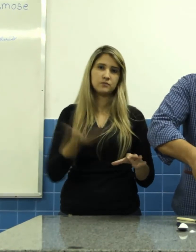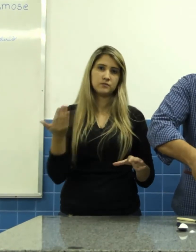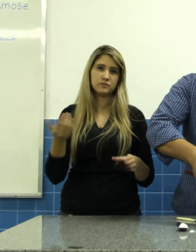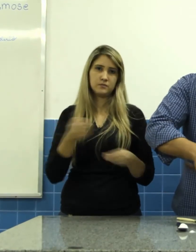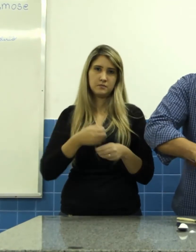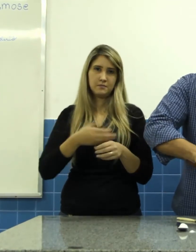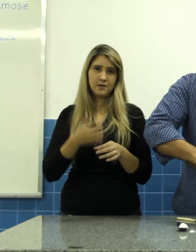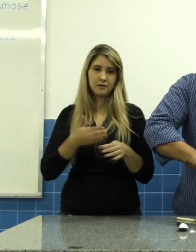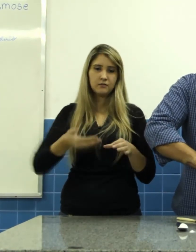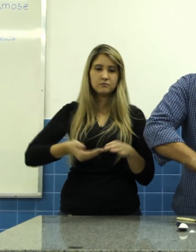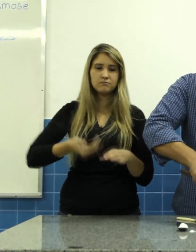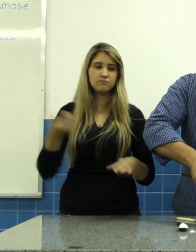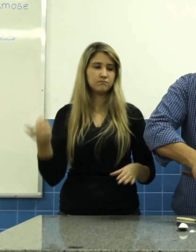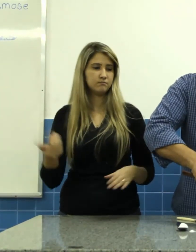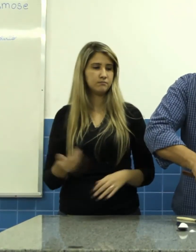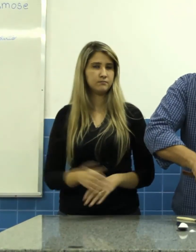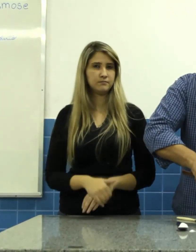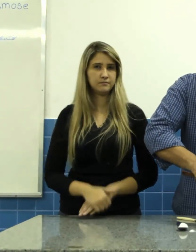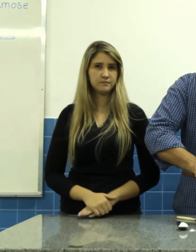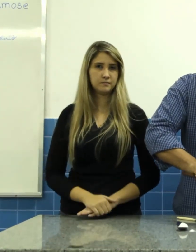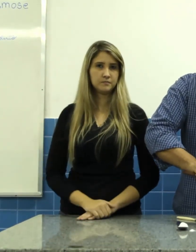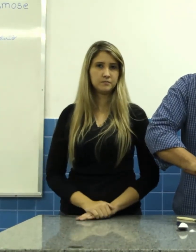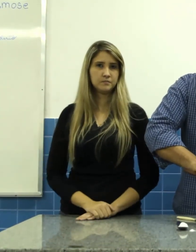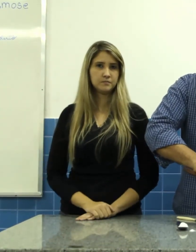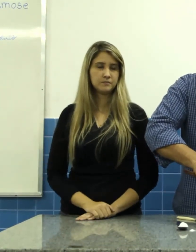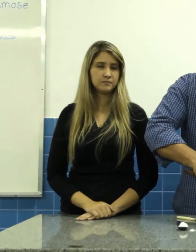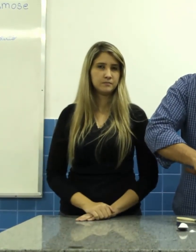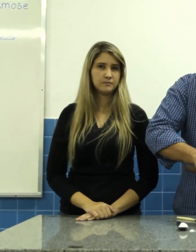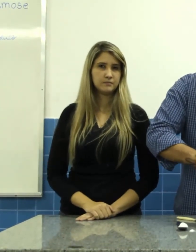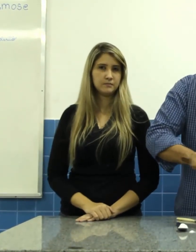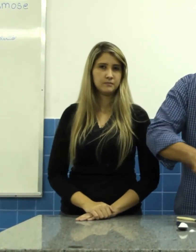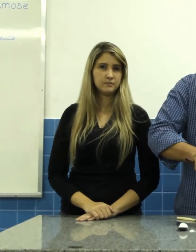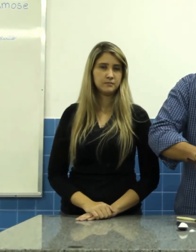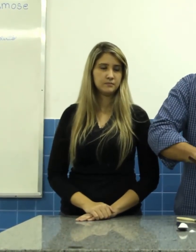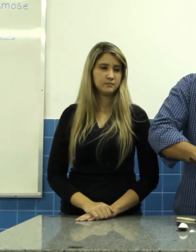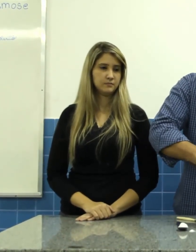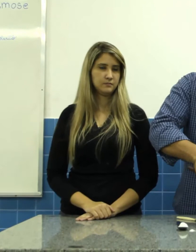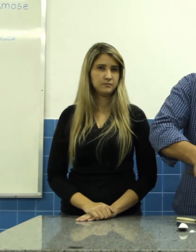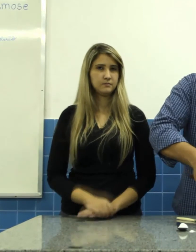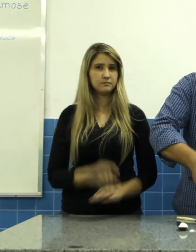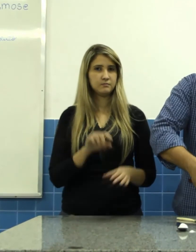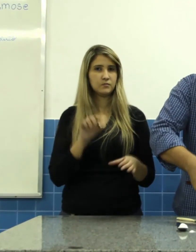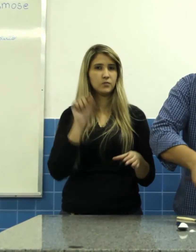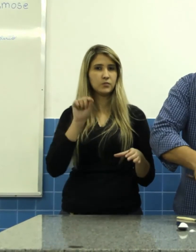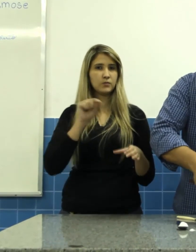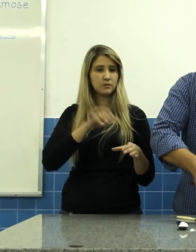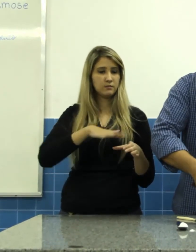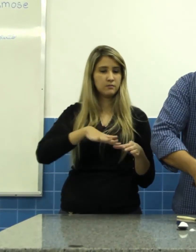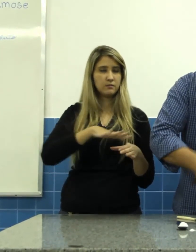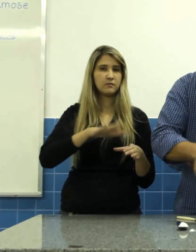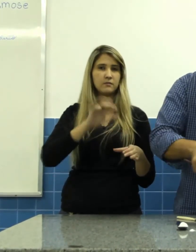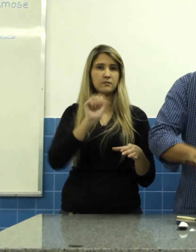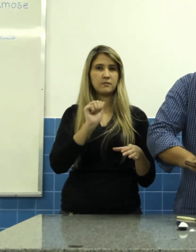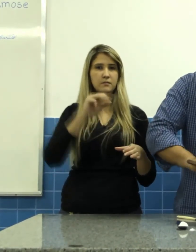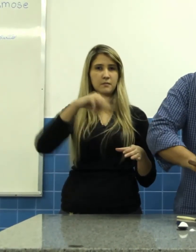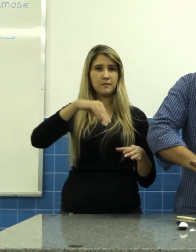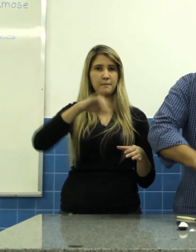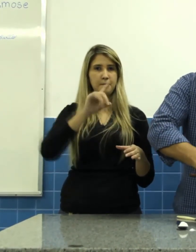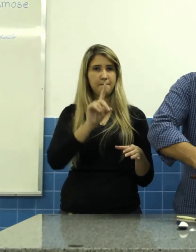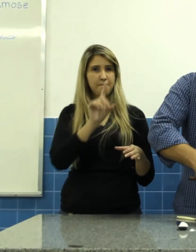essa parte do interior da batata, que é a reserva de amido, dessa